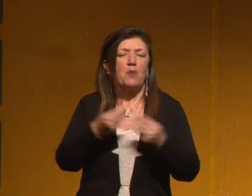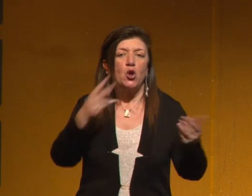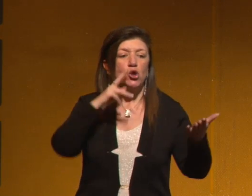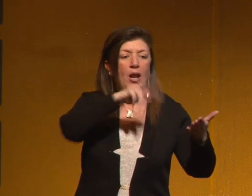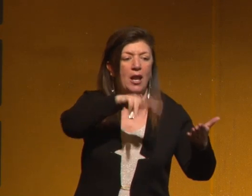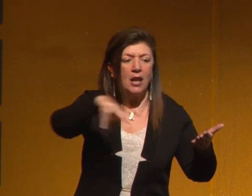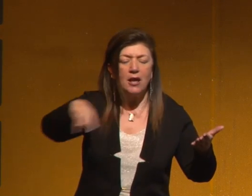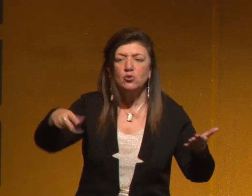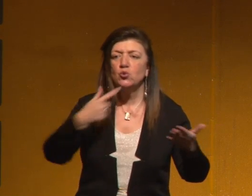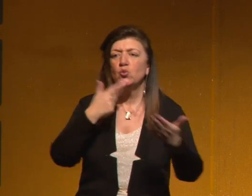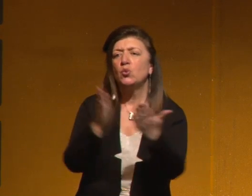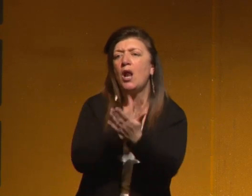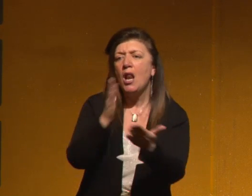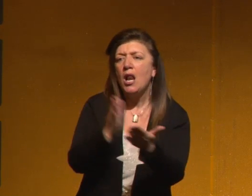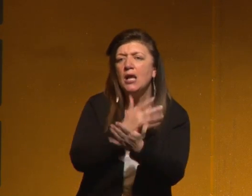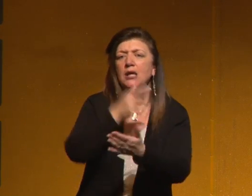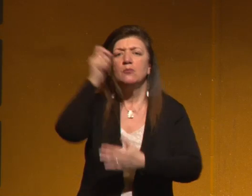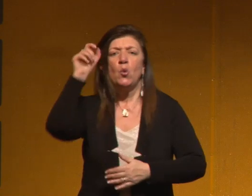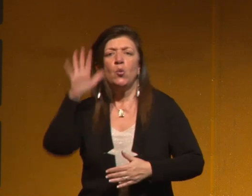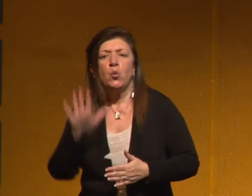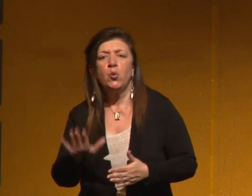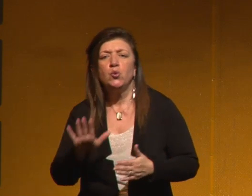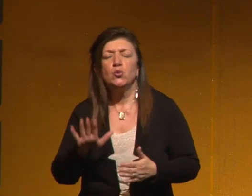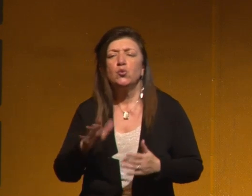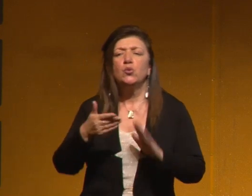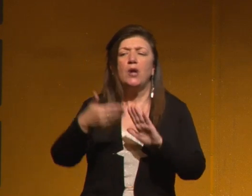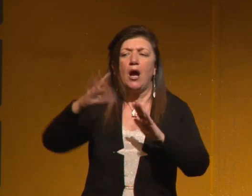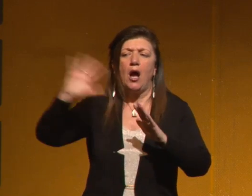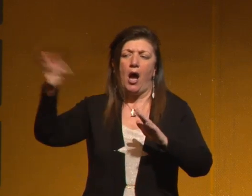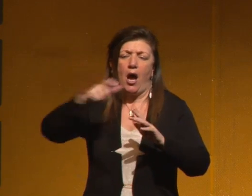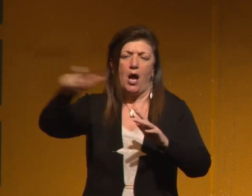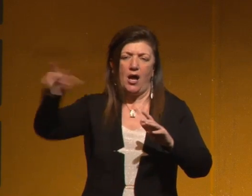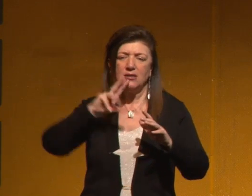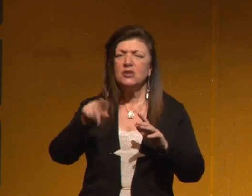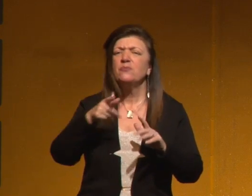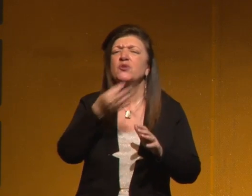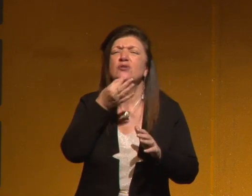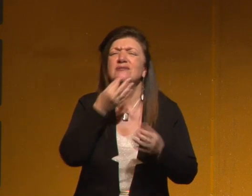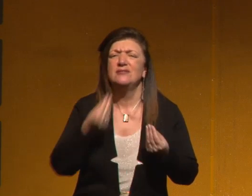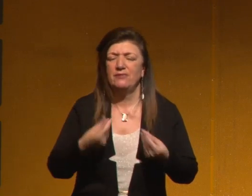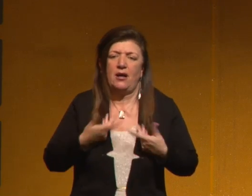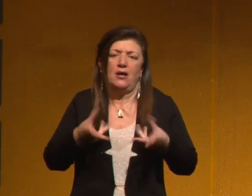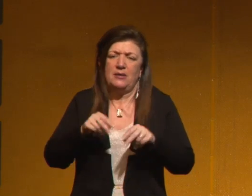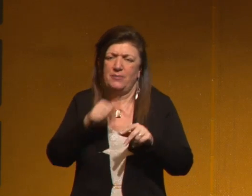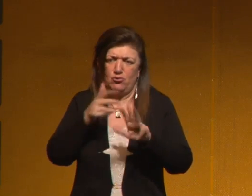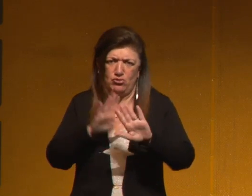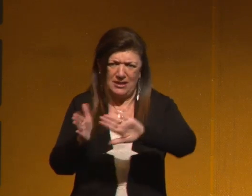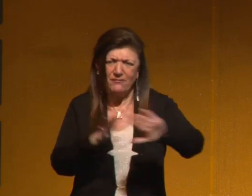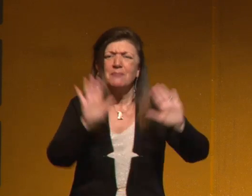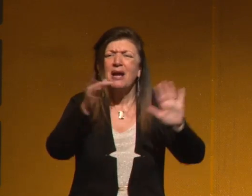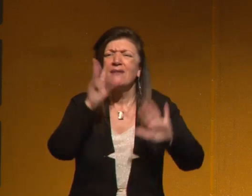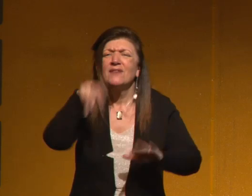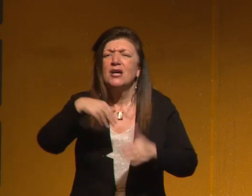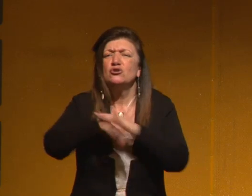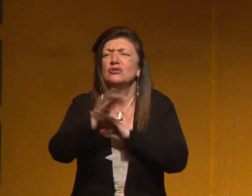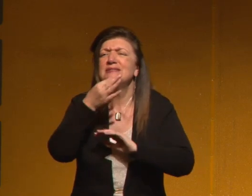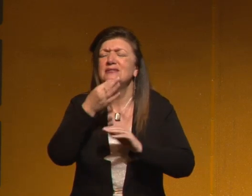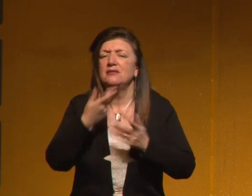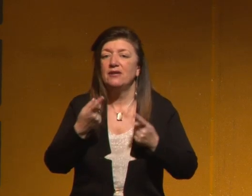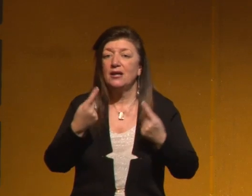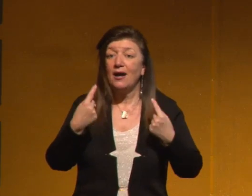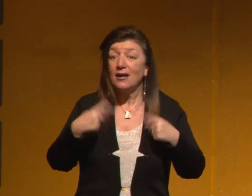stato detto benissimo da altri e io non ripeto cosa vuol dire questo vuol dire che questo continua a essere il nostro